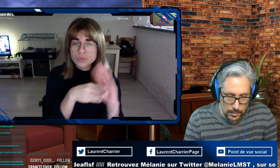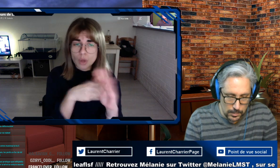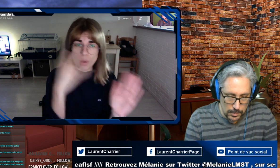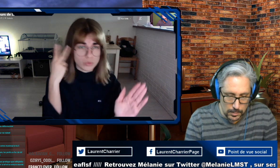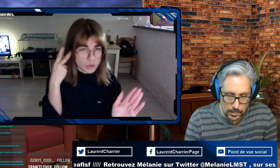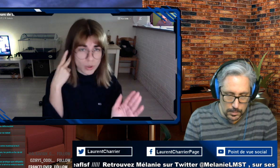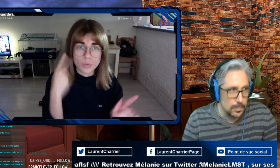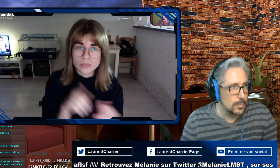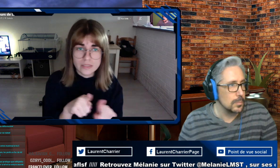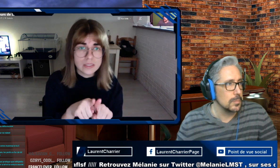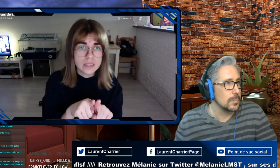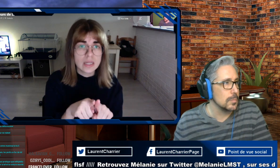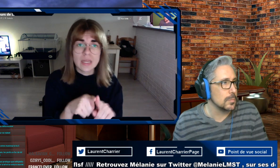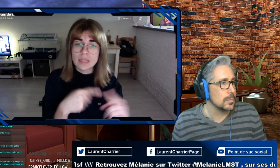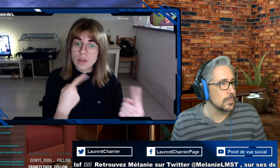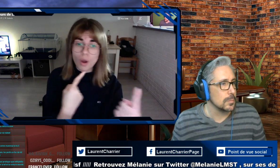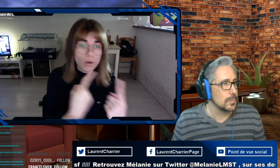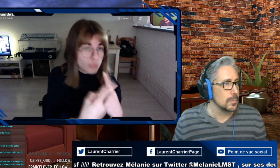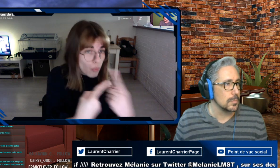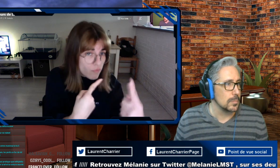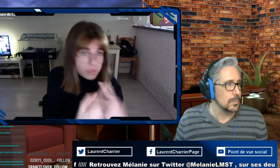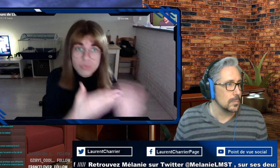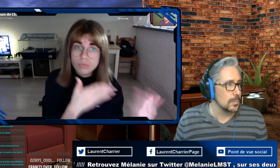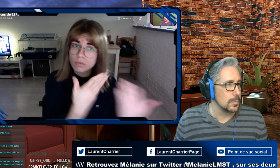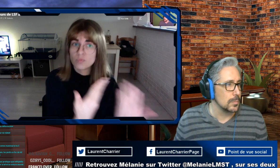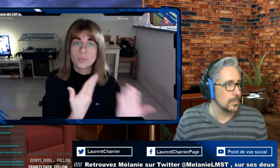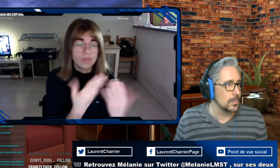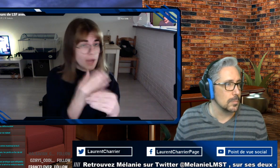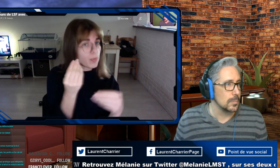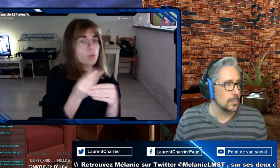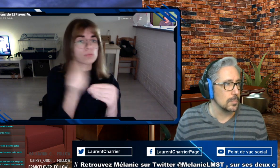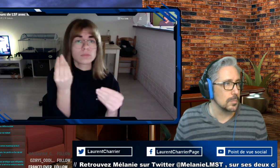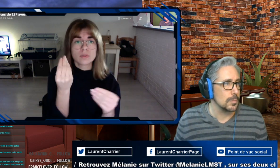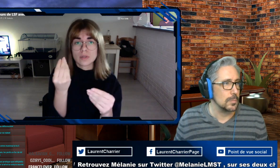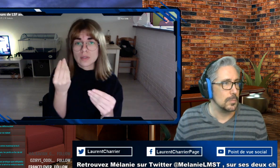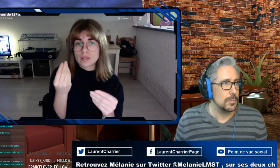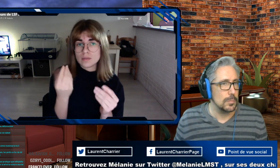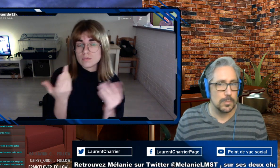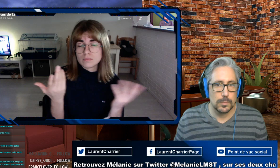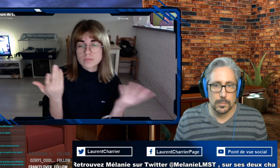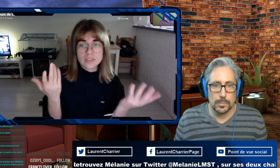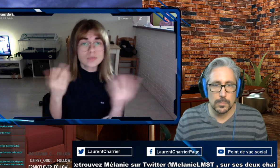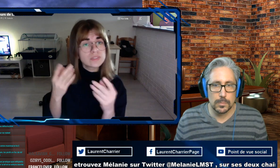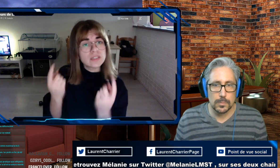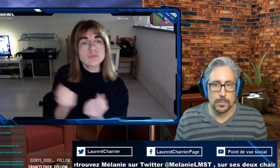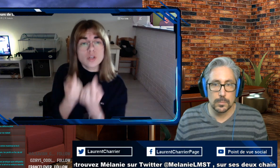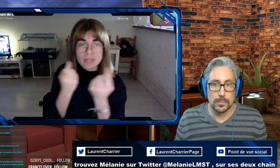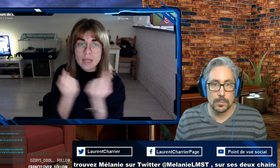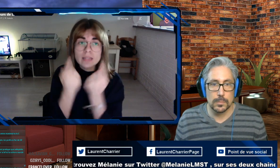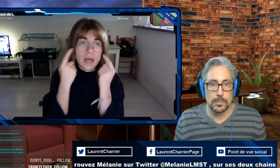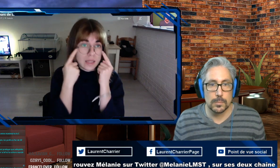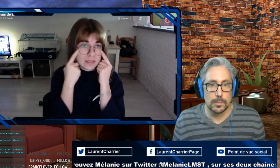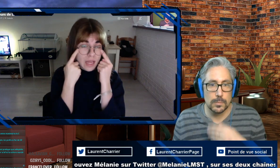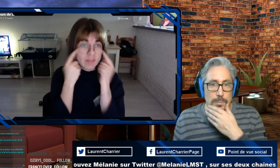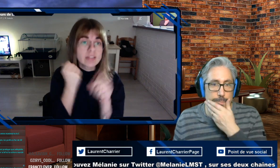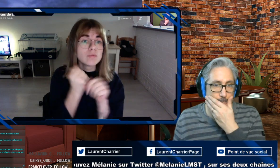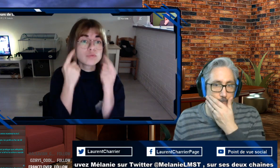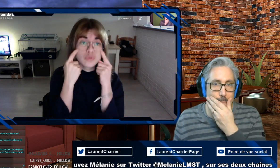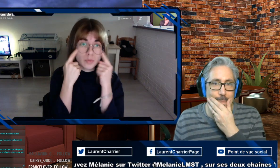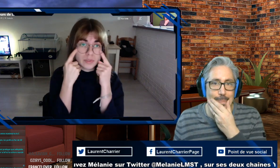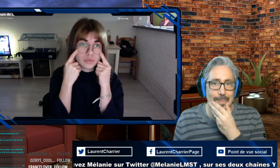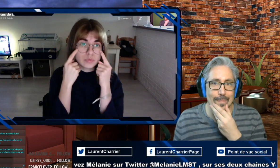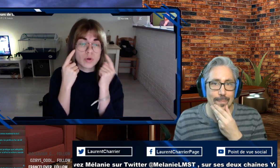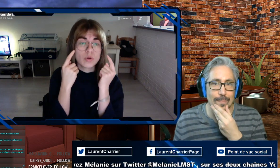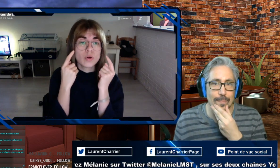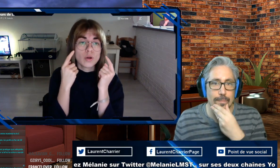des débutants entendants aussi. Mais entre vous, vous pouvez apprendre. Et aussi, ça vous entraîne à travailler vos